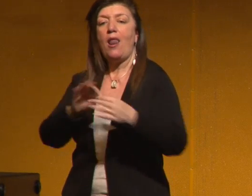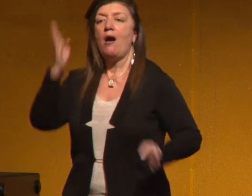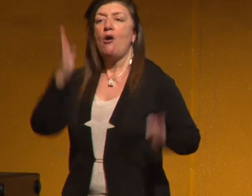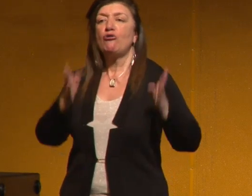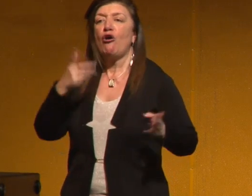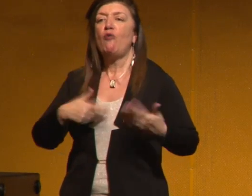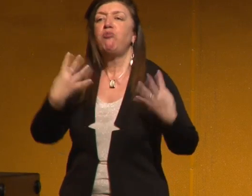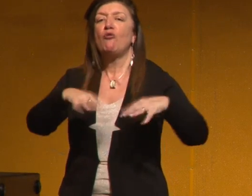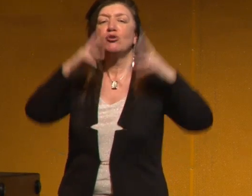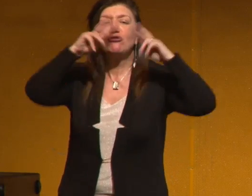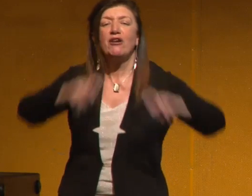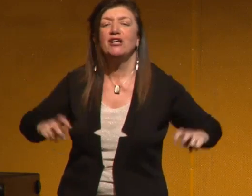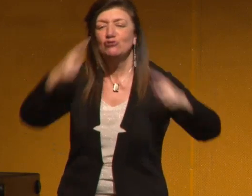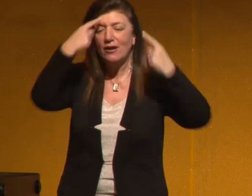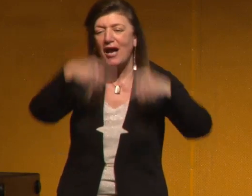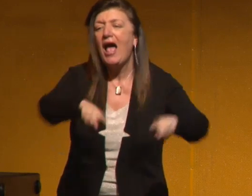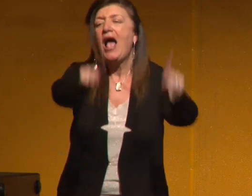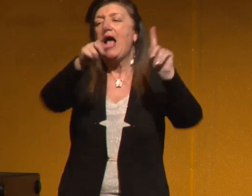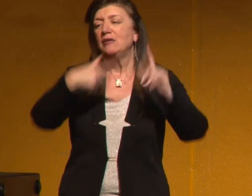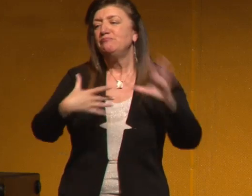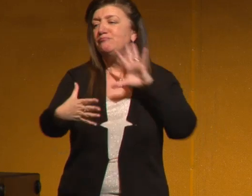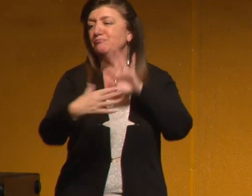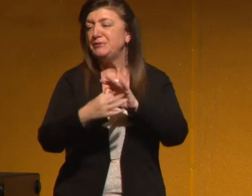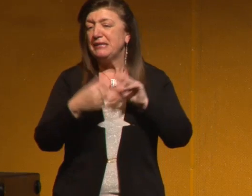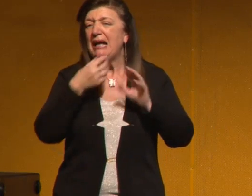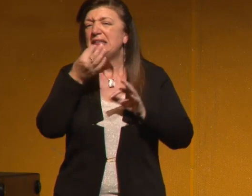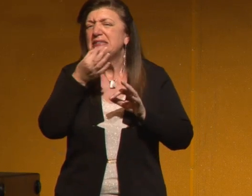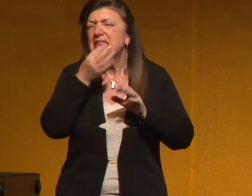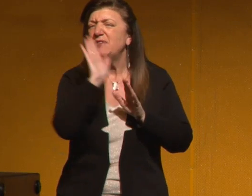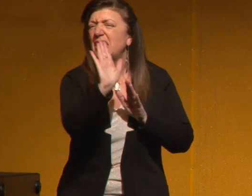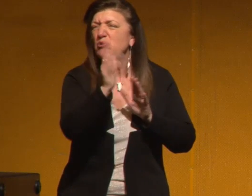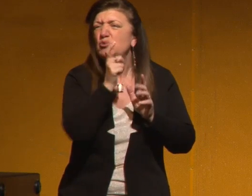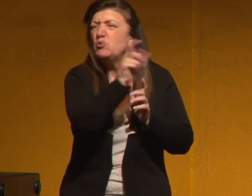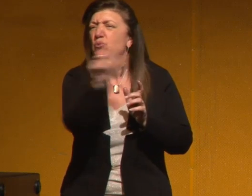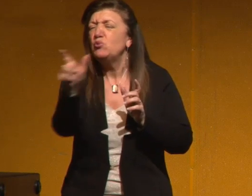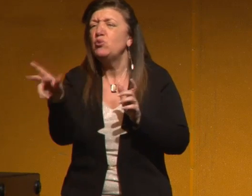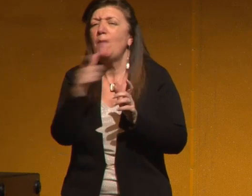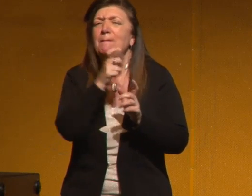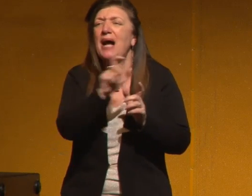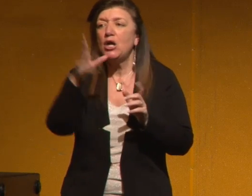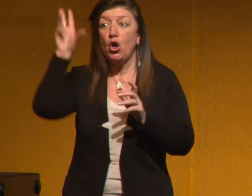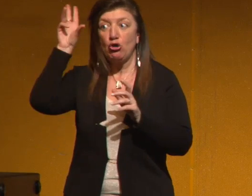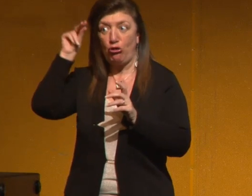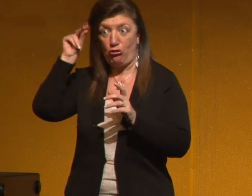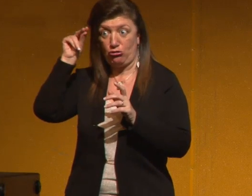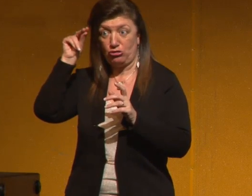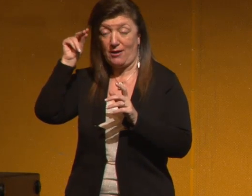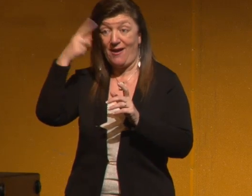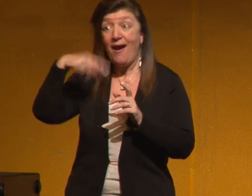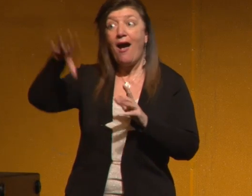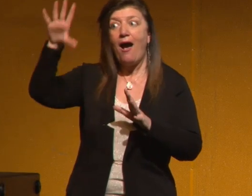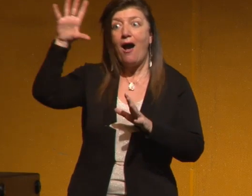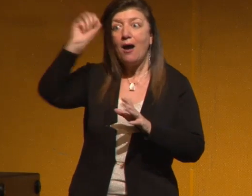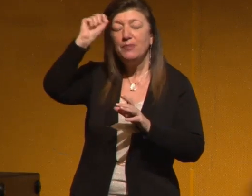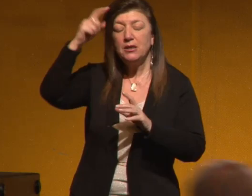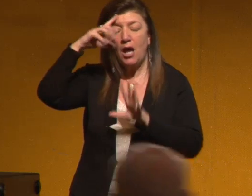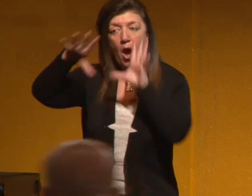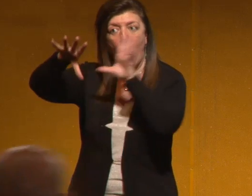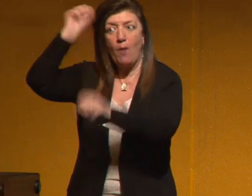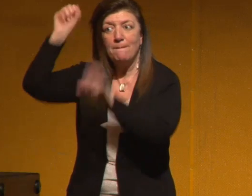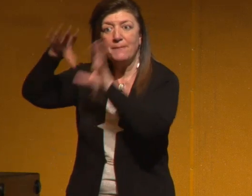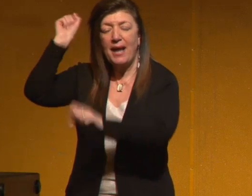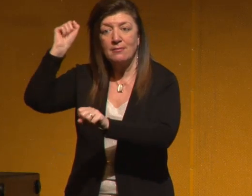di un motore di ricerca e il senso stesso delle parole conoscere capire comprendere che rischia di venir